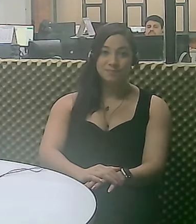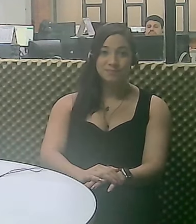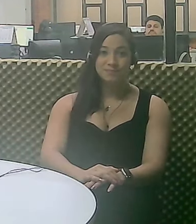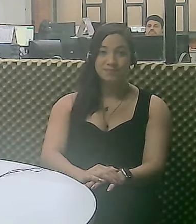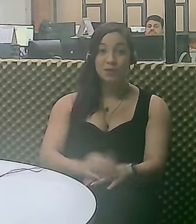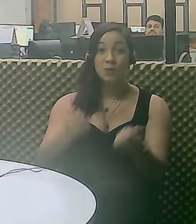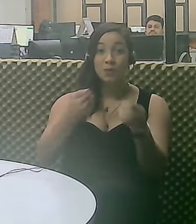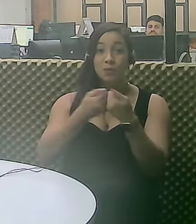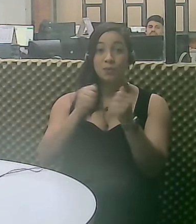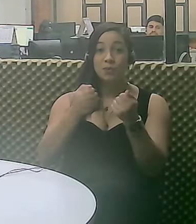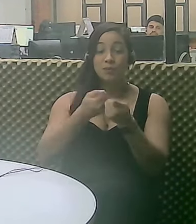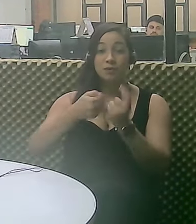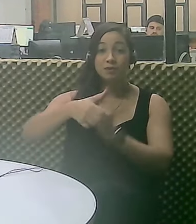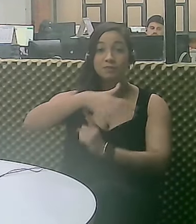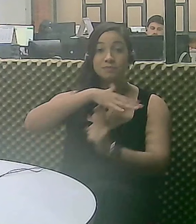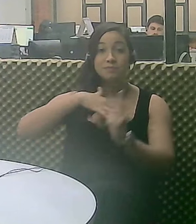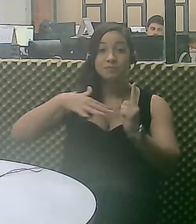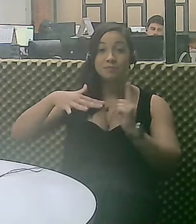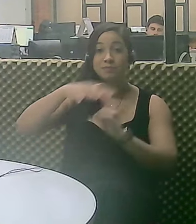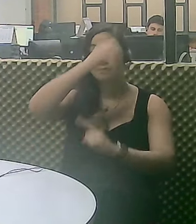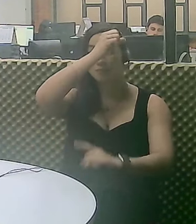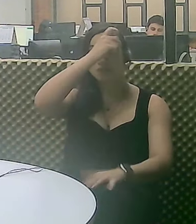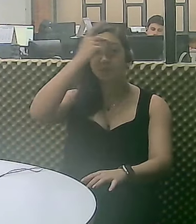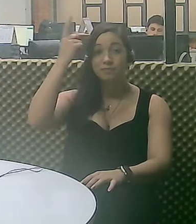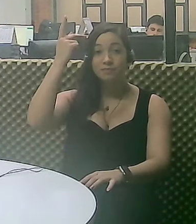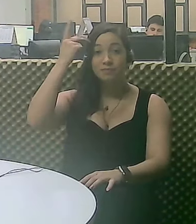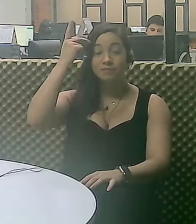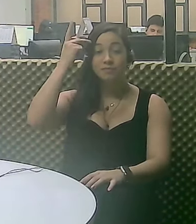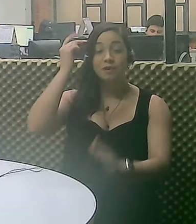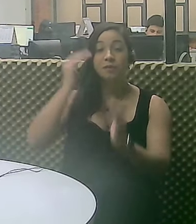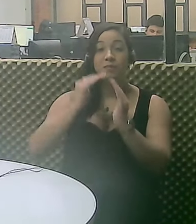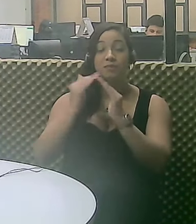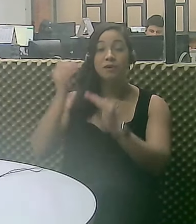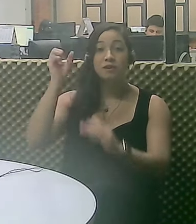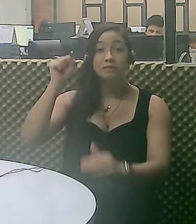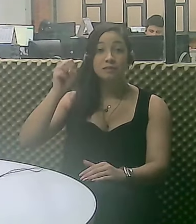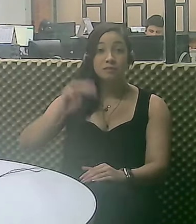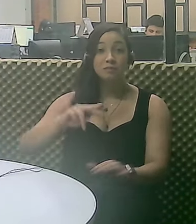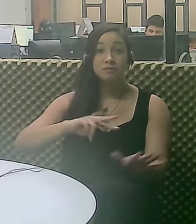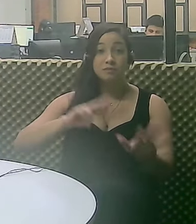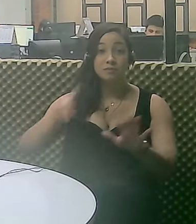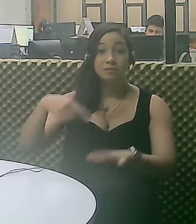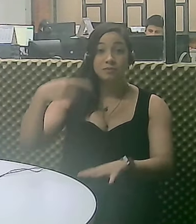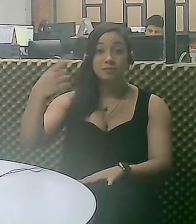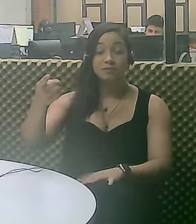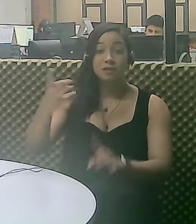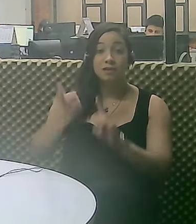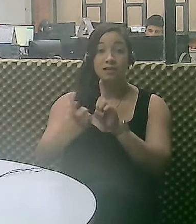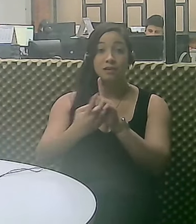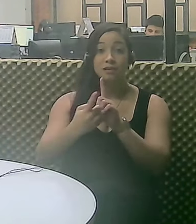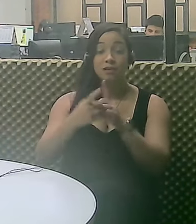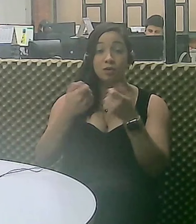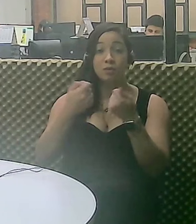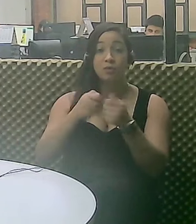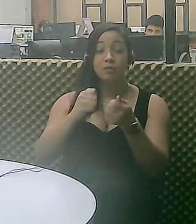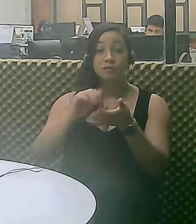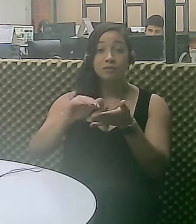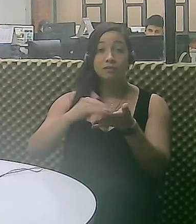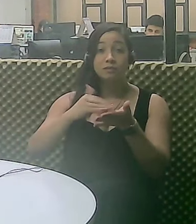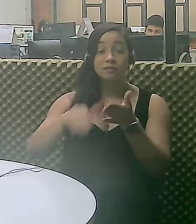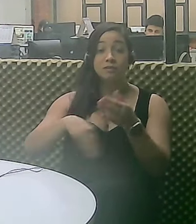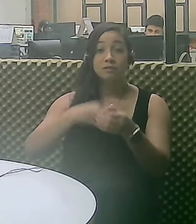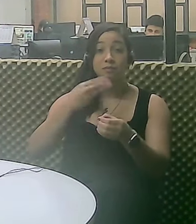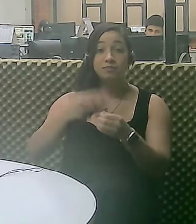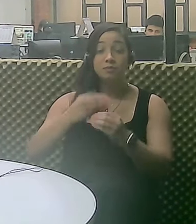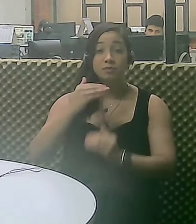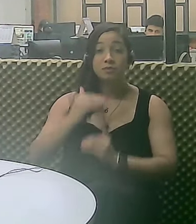O busão social da Prefeitura estará de volta ao bairro Santa Mônica na próxima semana. O atendimento oferecido no ônibus da Secretaria Municipal